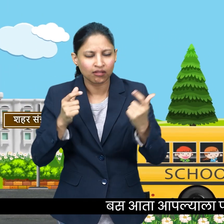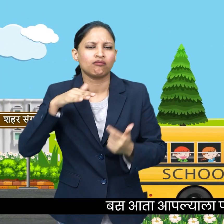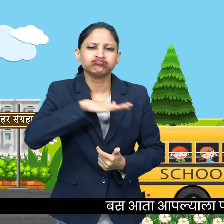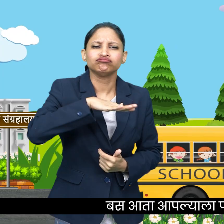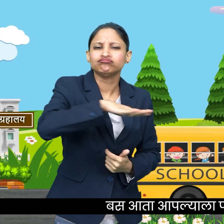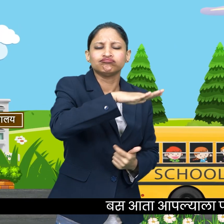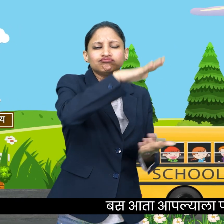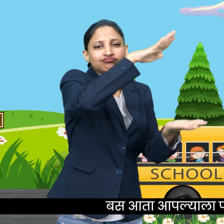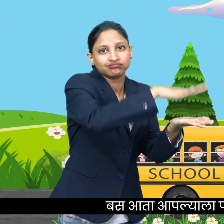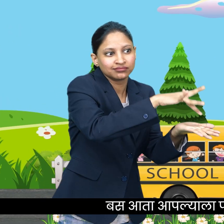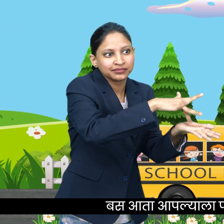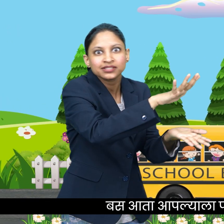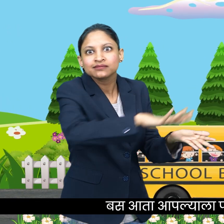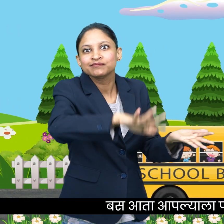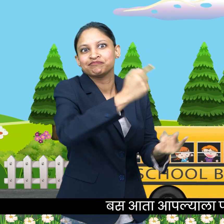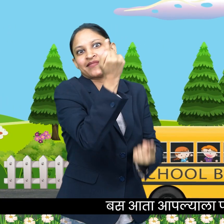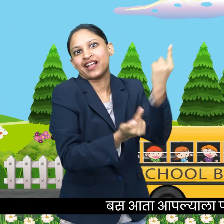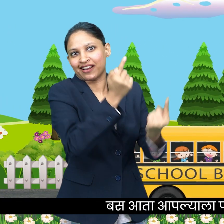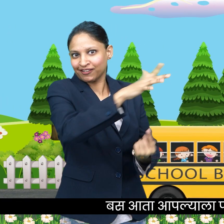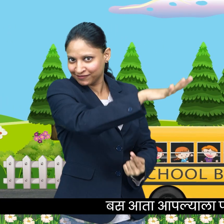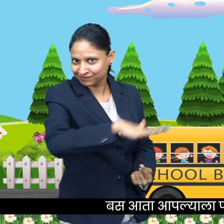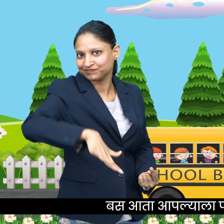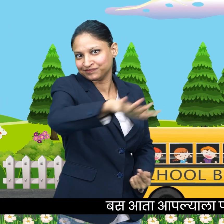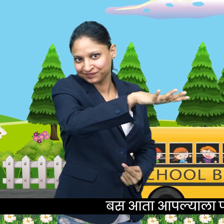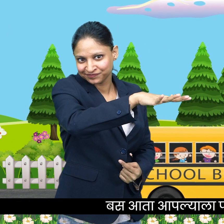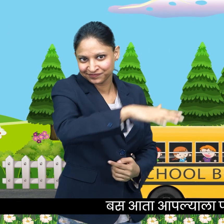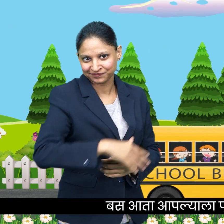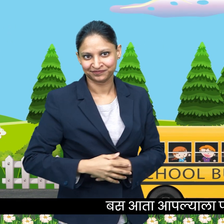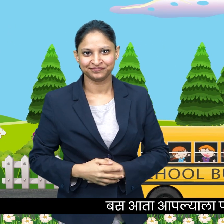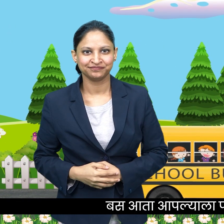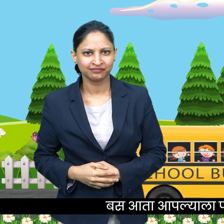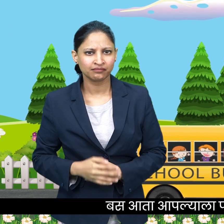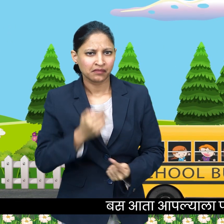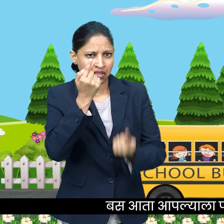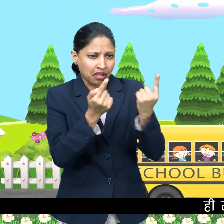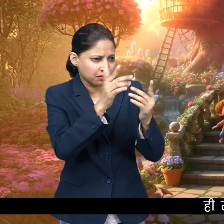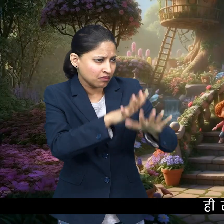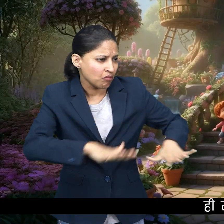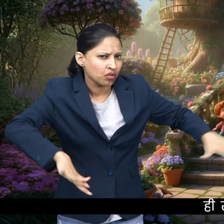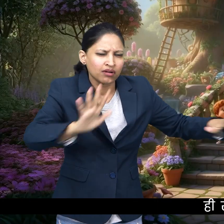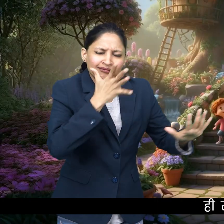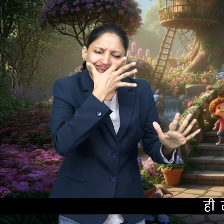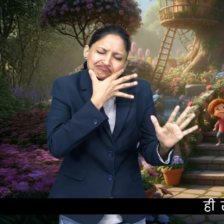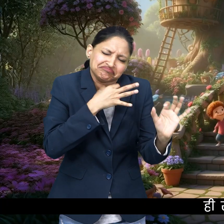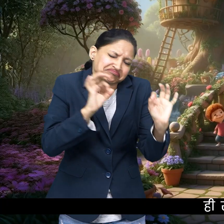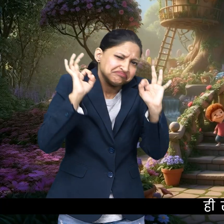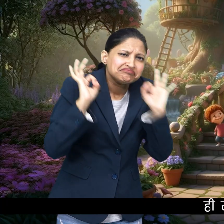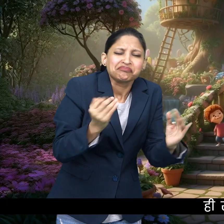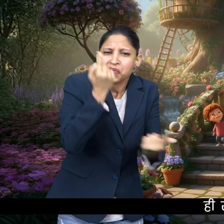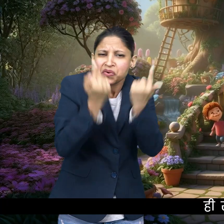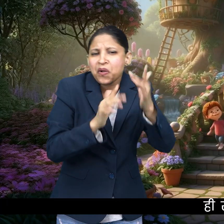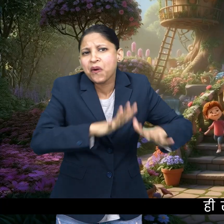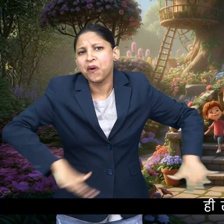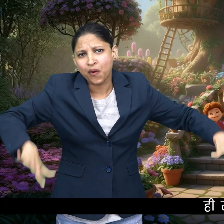बस आता आपल्याला पायऱ्यांच्या बागेत घेऊन जात आहे. ही सुंदर